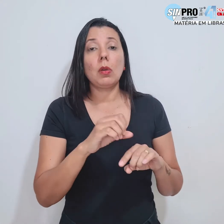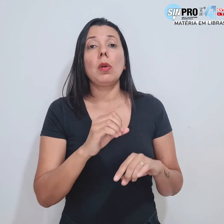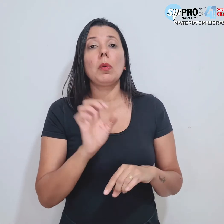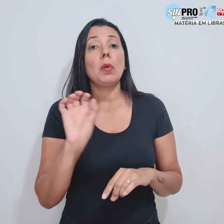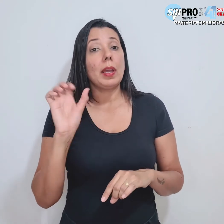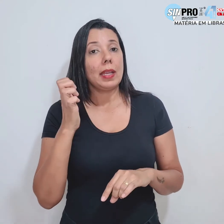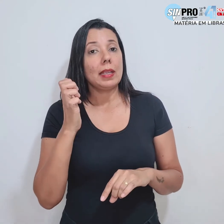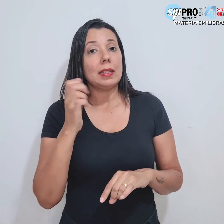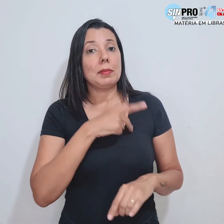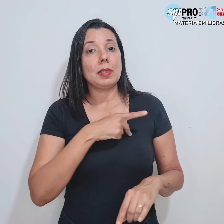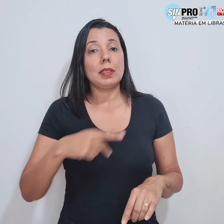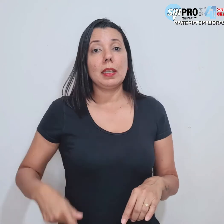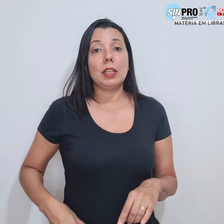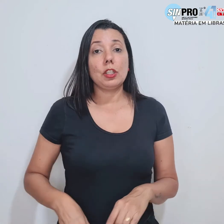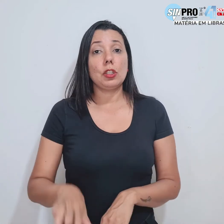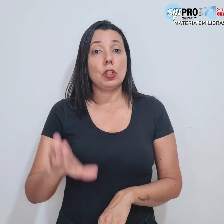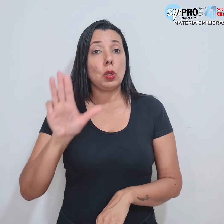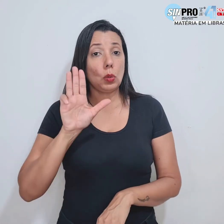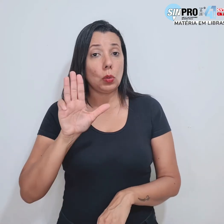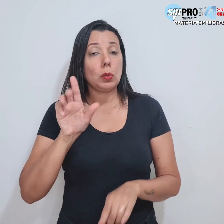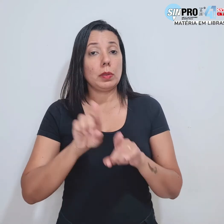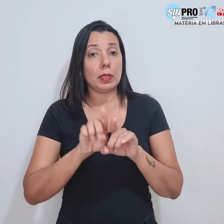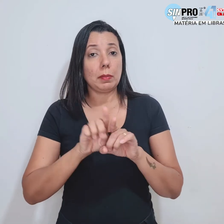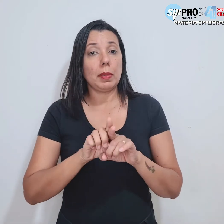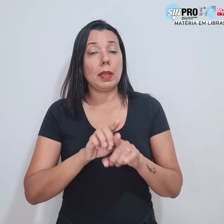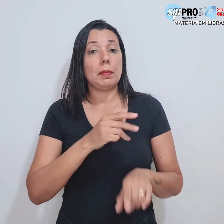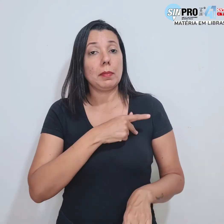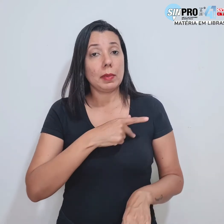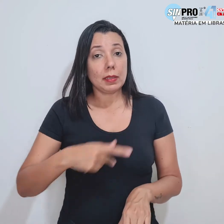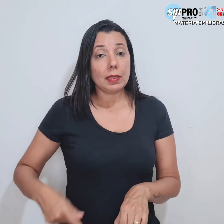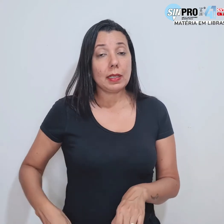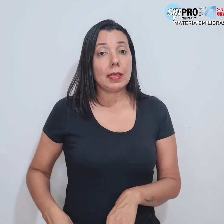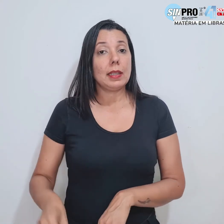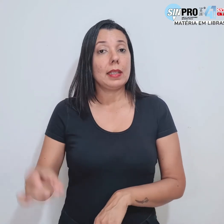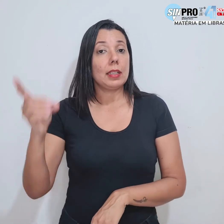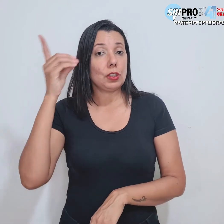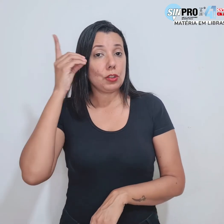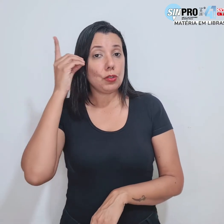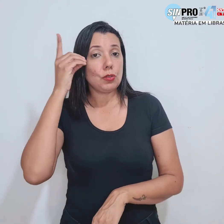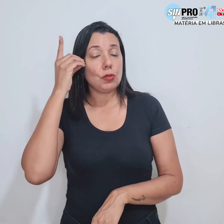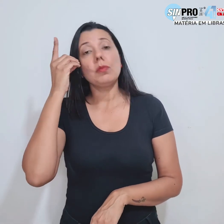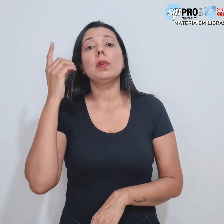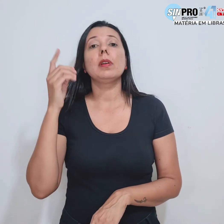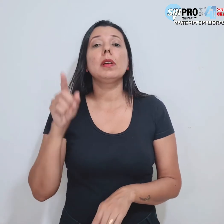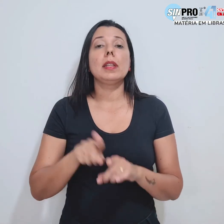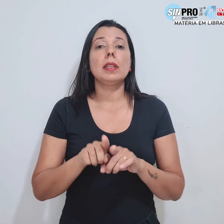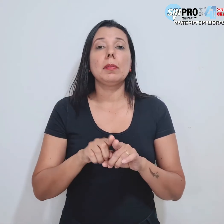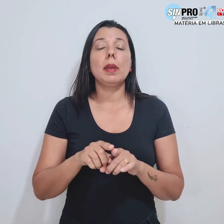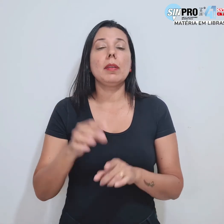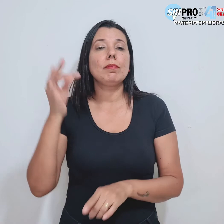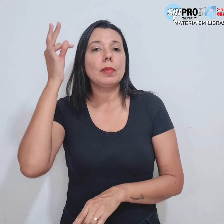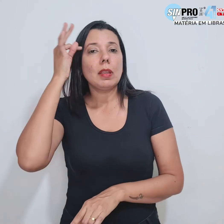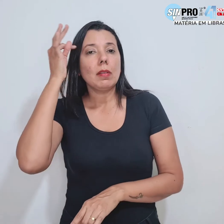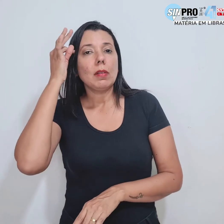o ex-presidente Lula e a ex-presidenta Dilma Rousseff, o teólogo Leonardo Boff e o presidente